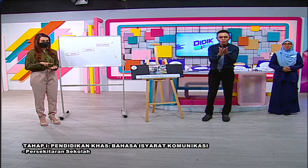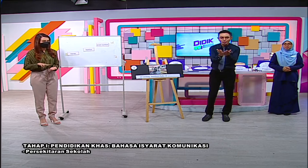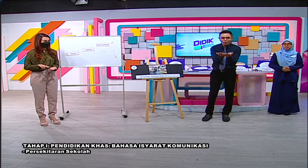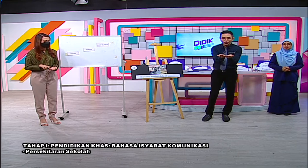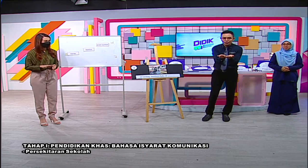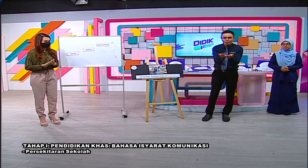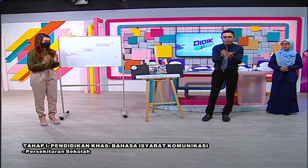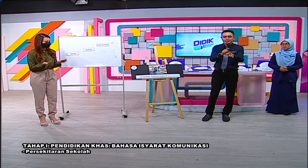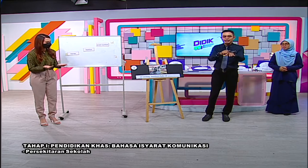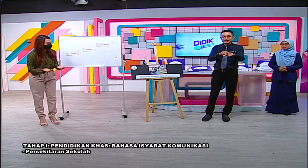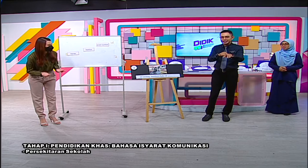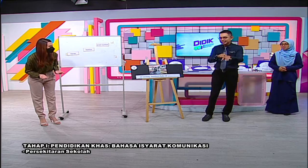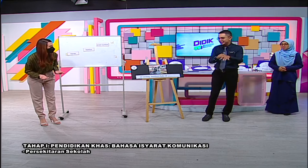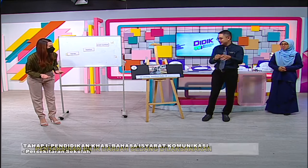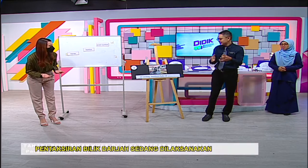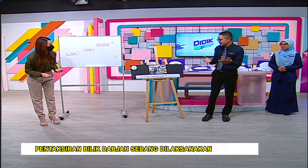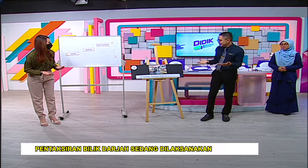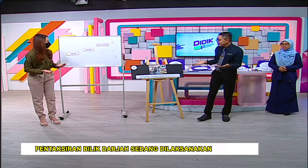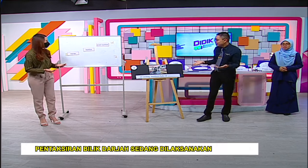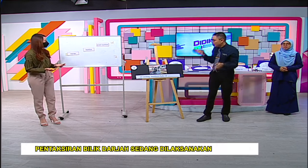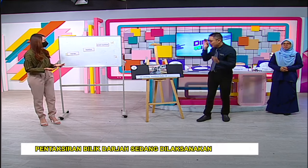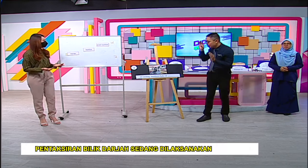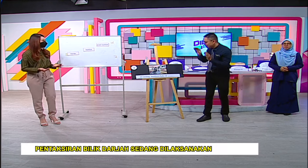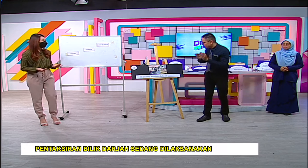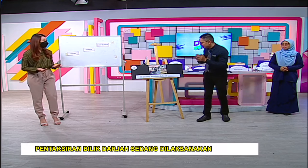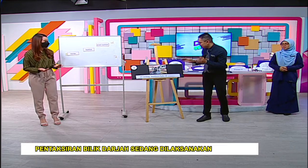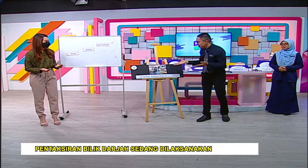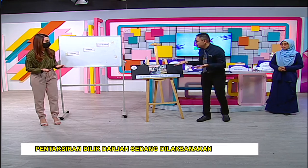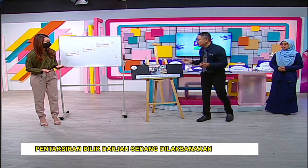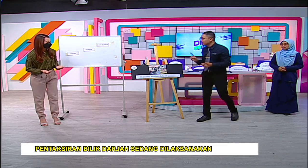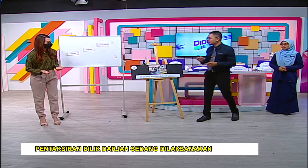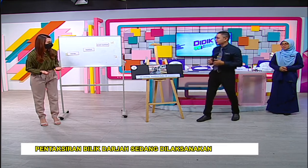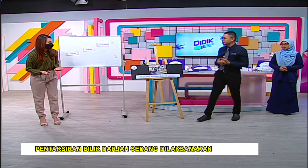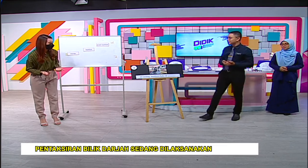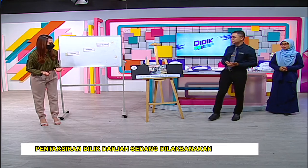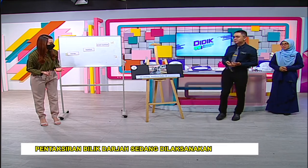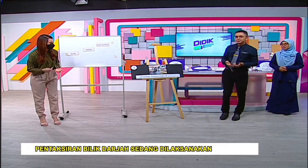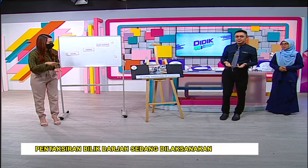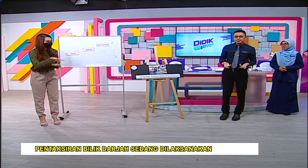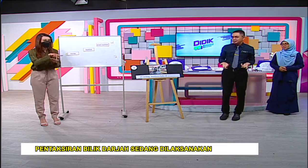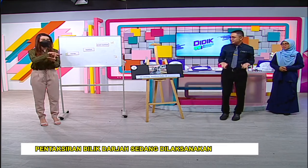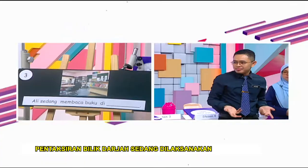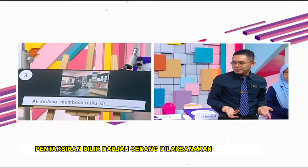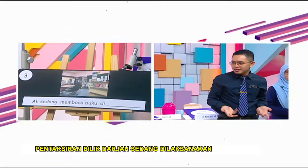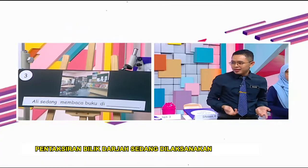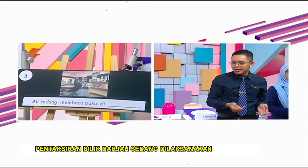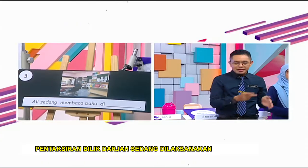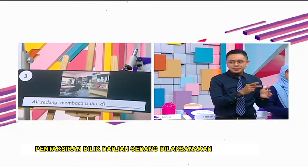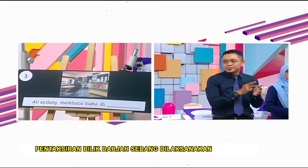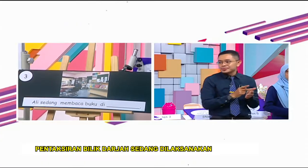buku di. Di. Tengok gambar dia Kak Eli. Di mana tu gambar dia? di pusat